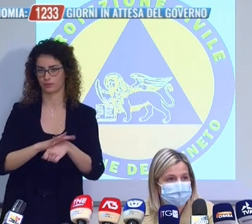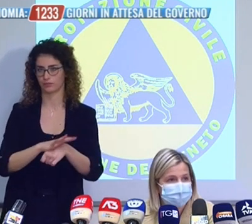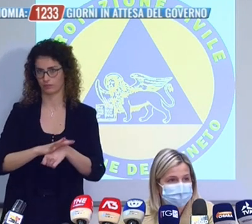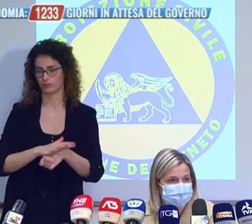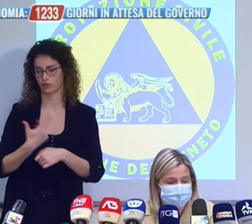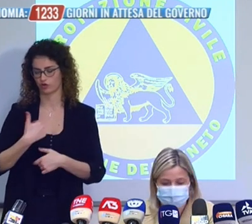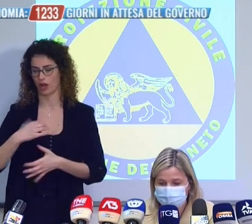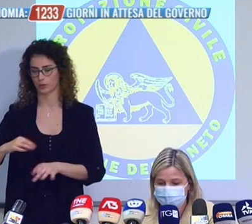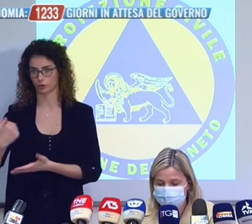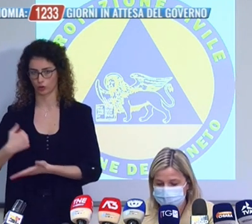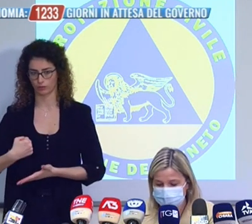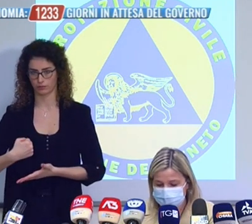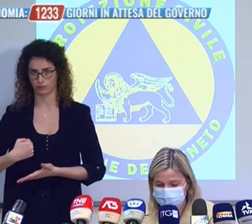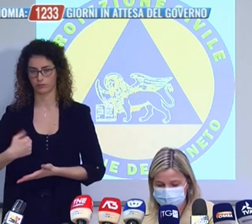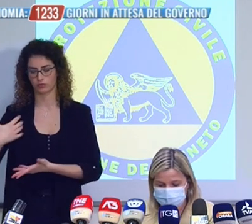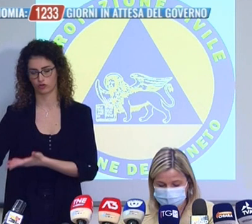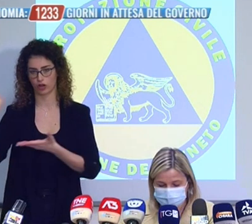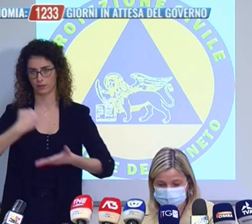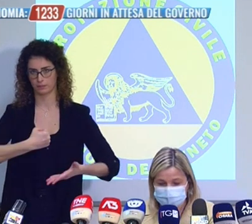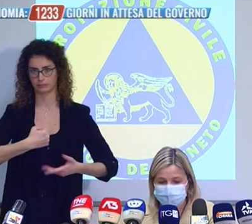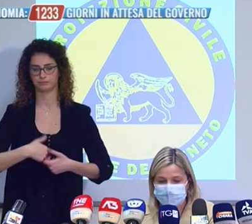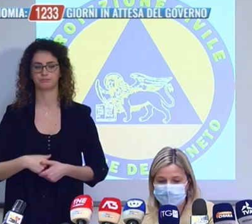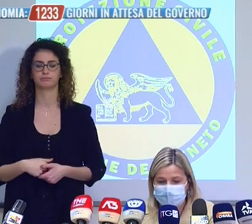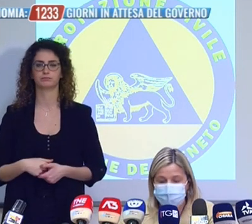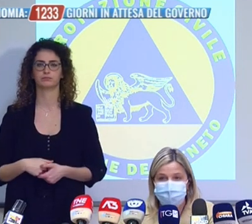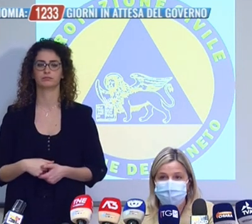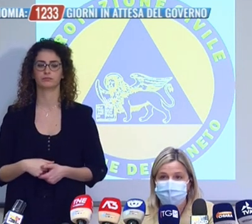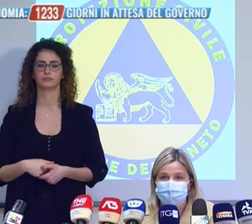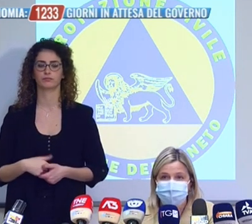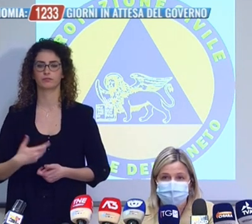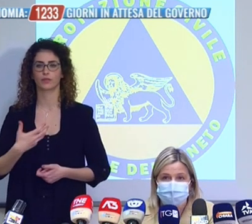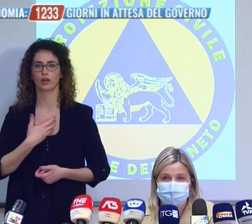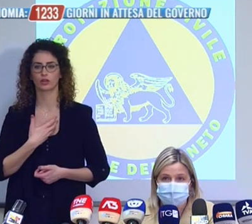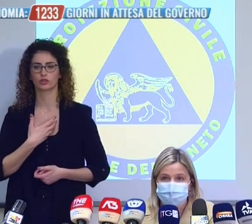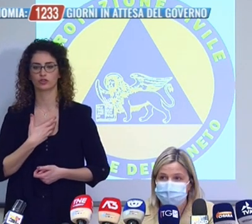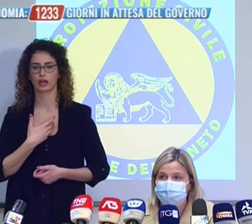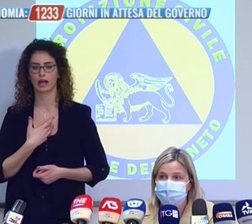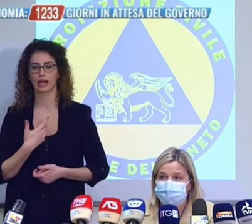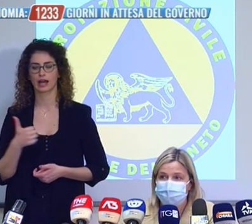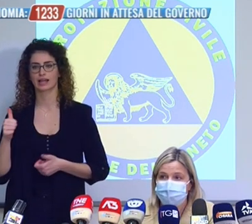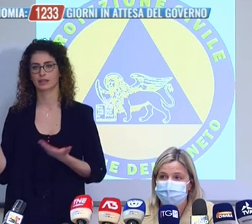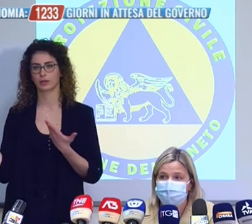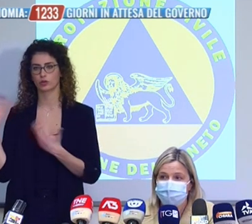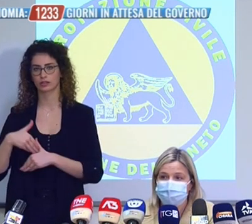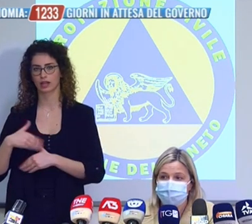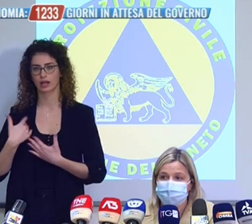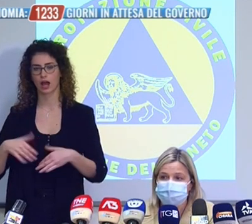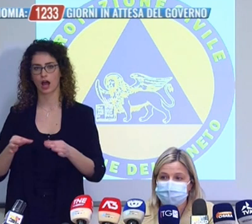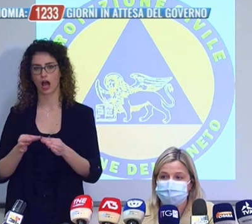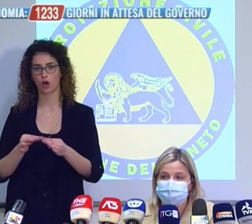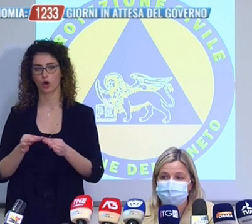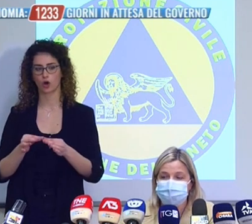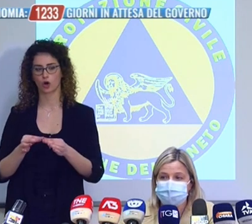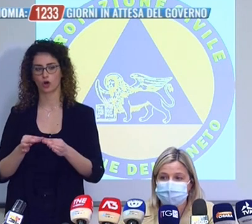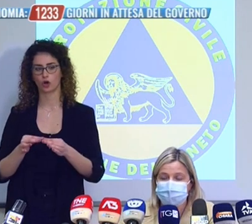la quantificazione, ma c'è una copertura di spesa da questo punto di vista. È uscito invece sabato sera l'accordo